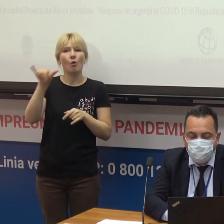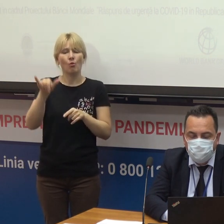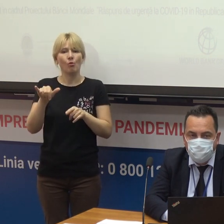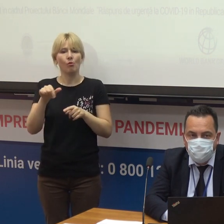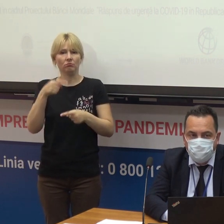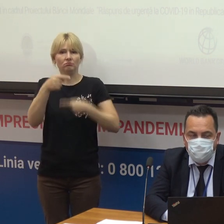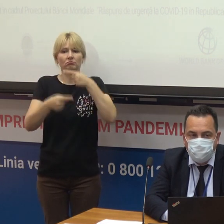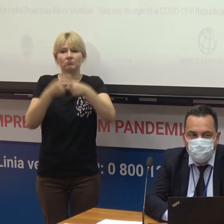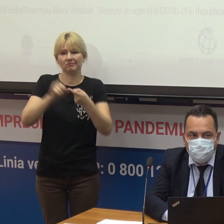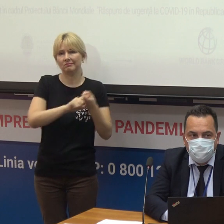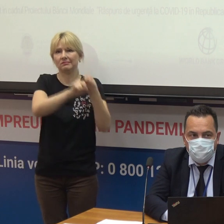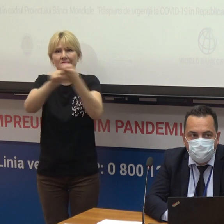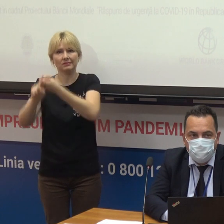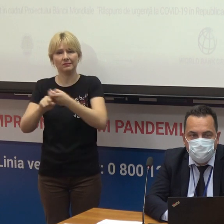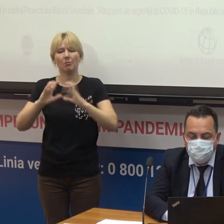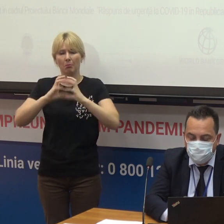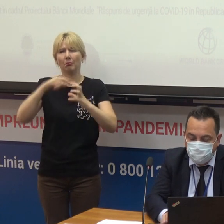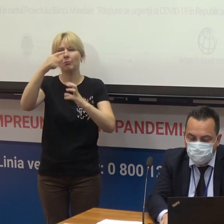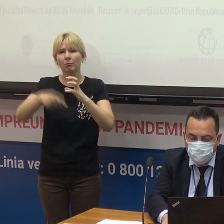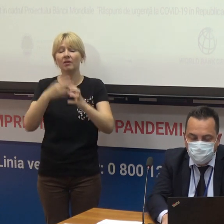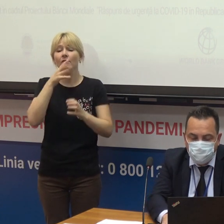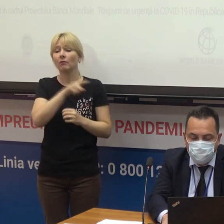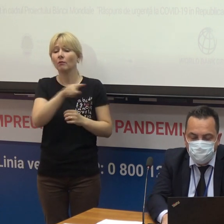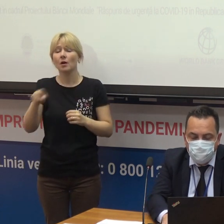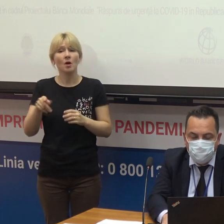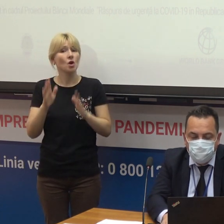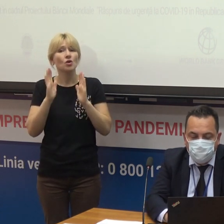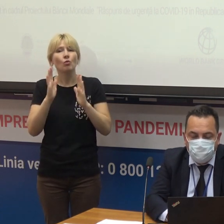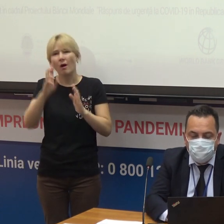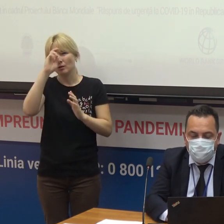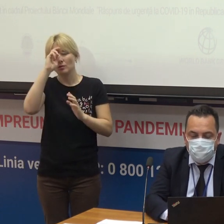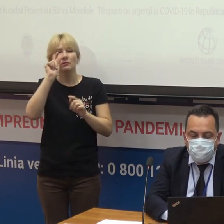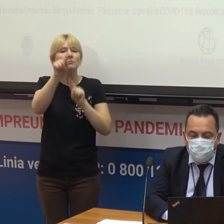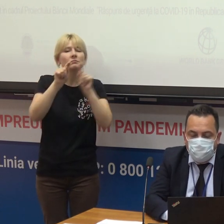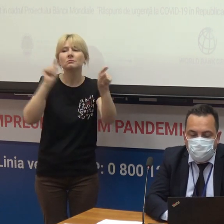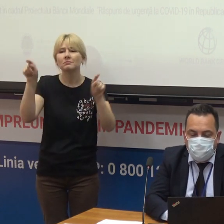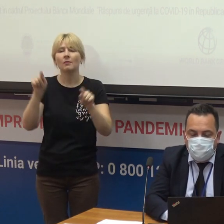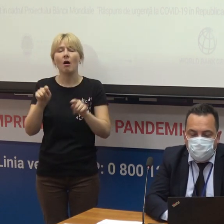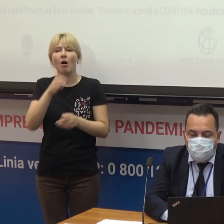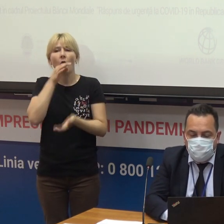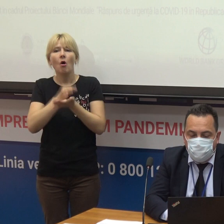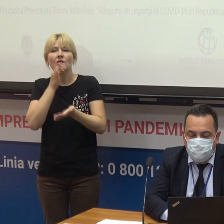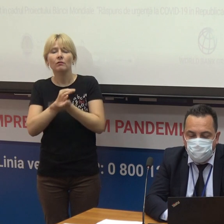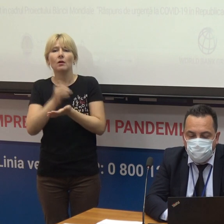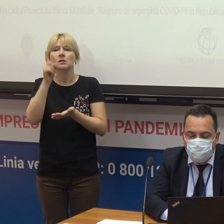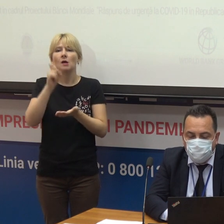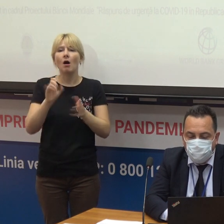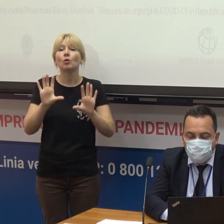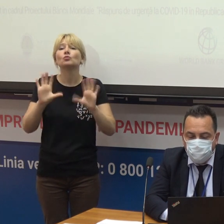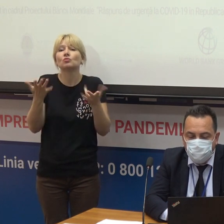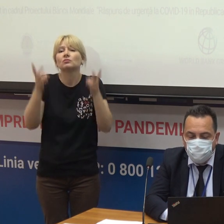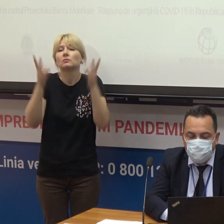tulpină majoritară la nivel global în perioada următoare, nu doar în anumite țări, fiind responsabilă de un număr mare